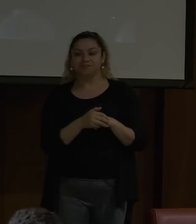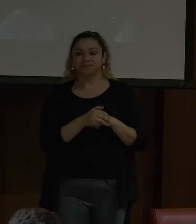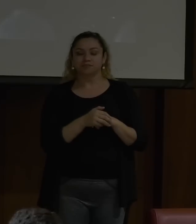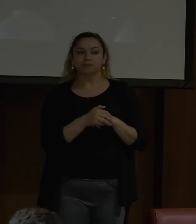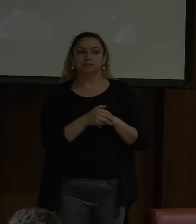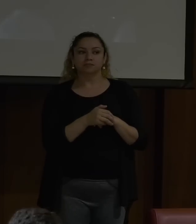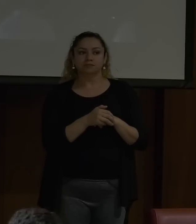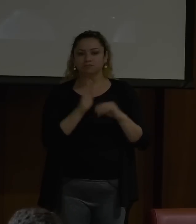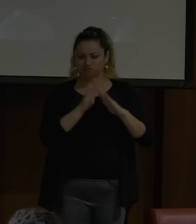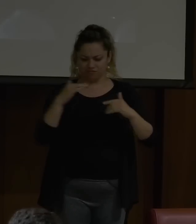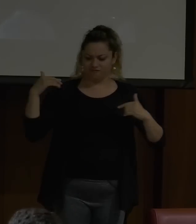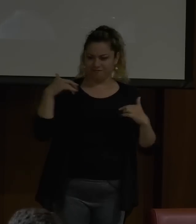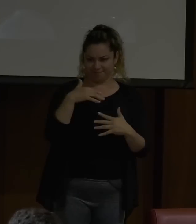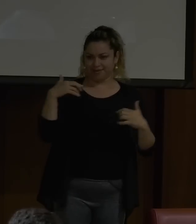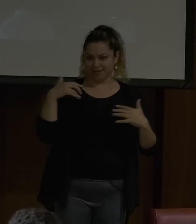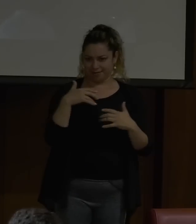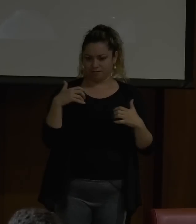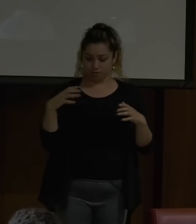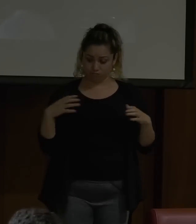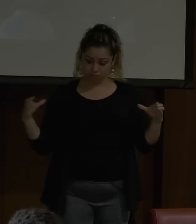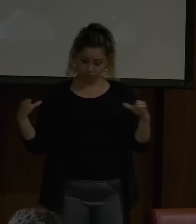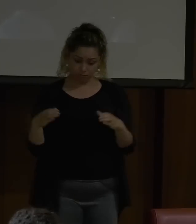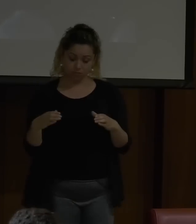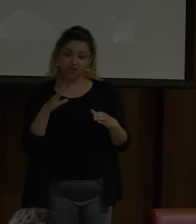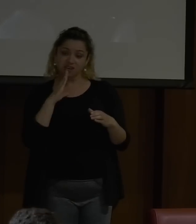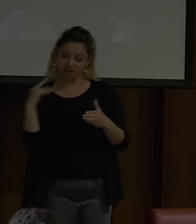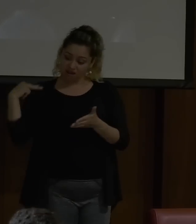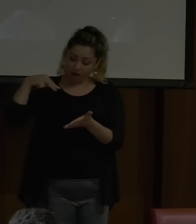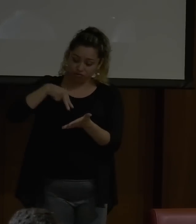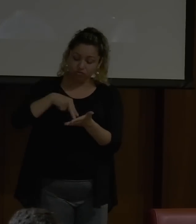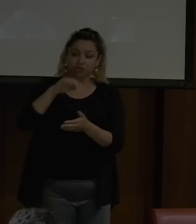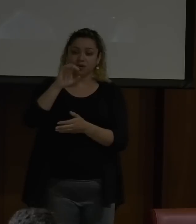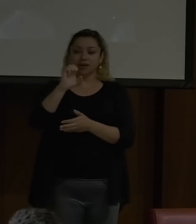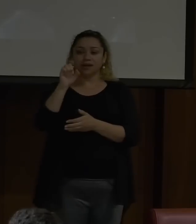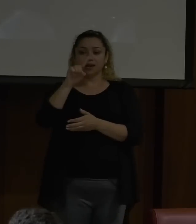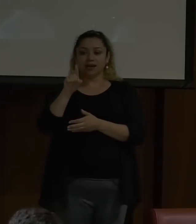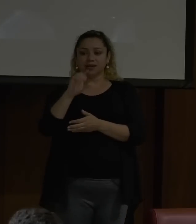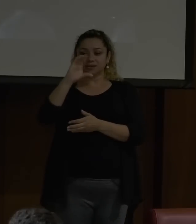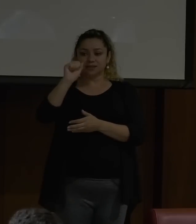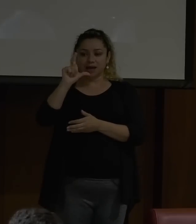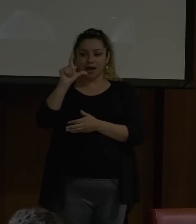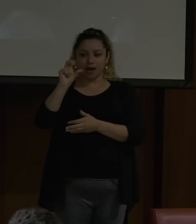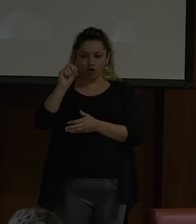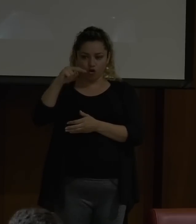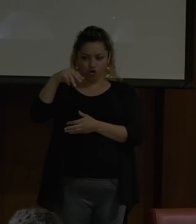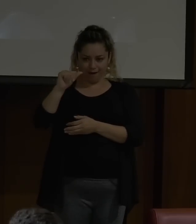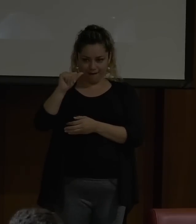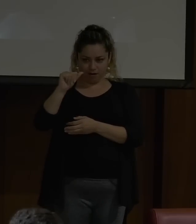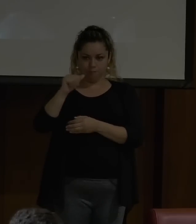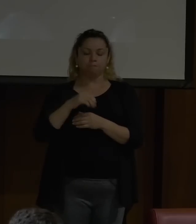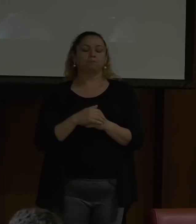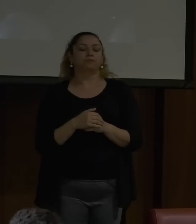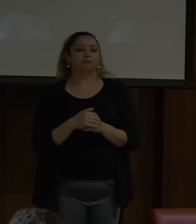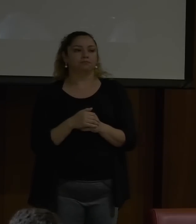únicos cantos vallenatos que interpretaba su orquesta eran de autoría de Rafael Escalona. A partir de esa parranda, en todas las fiestas amenizadas por